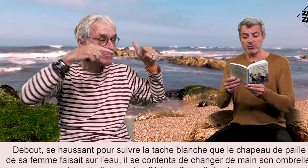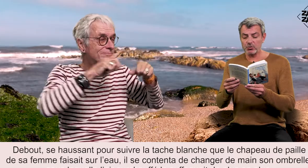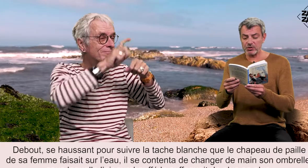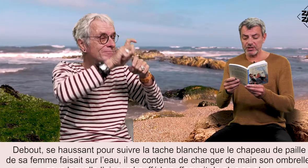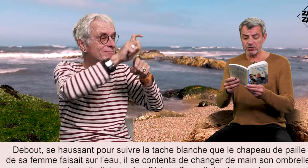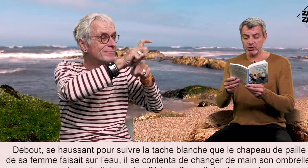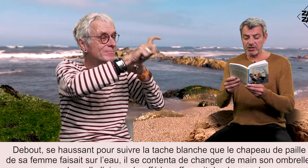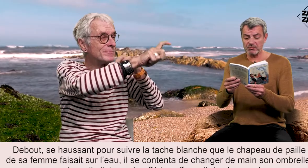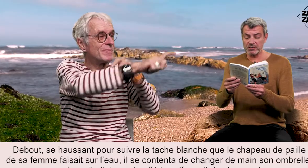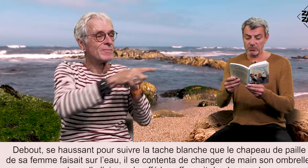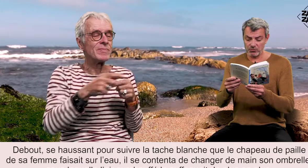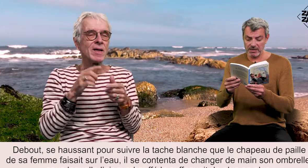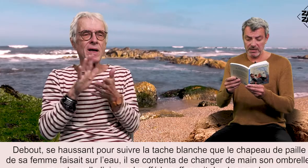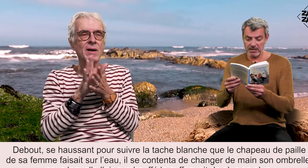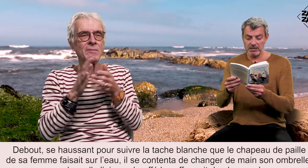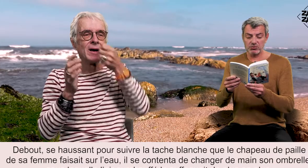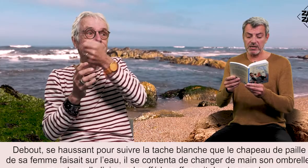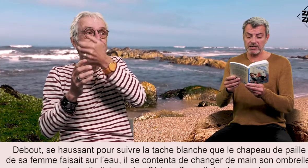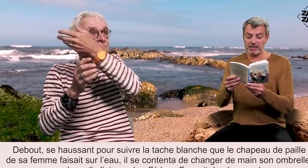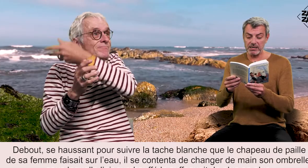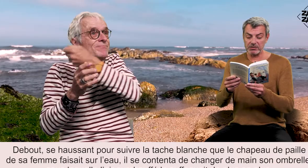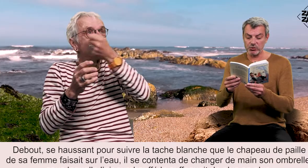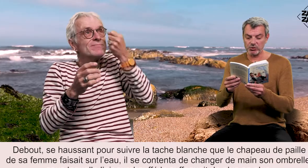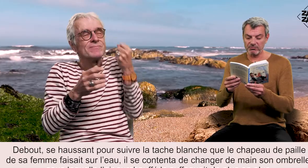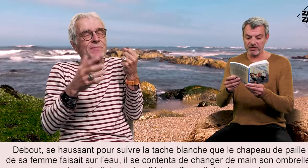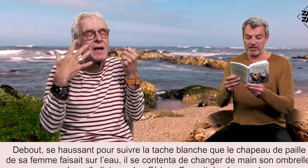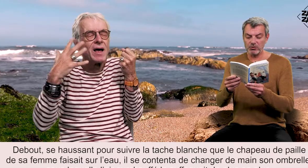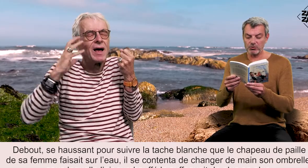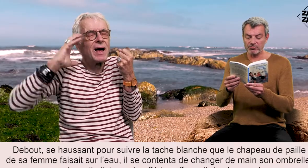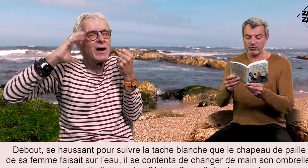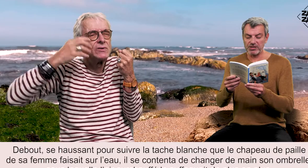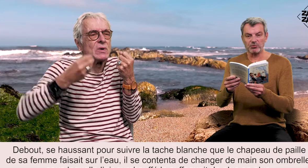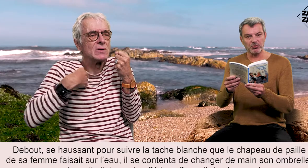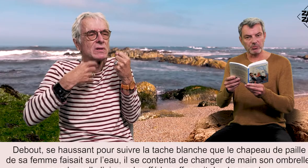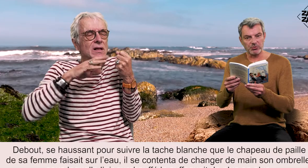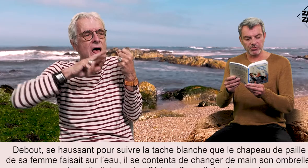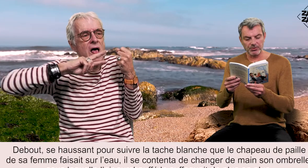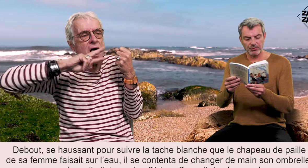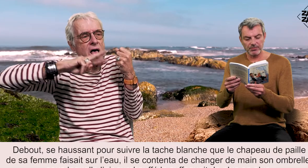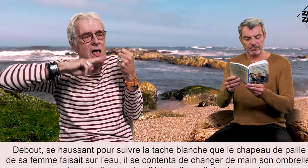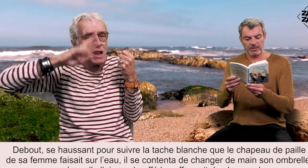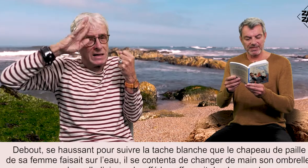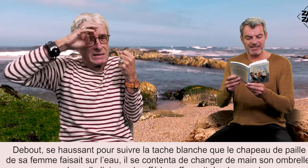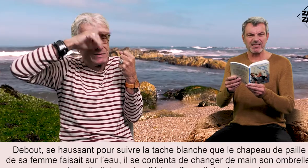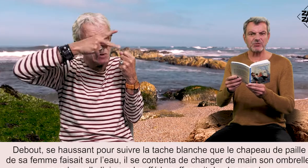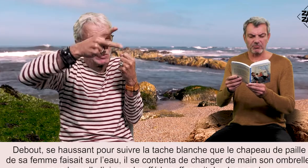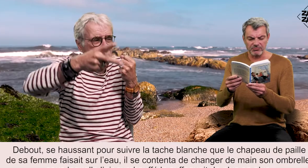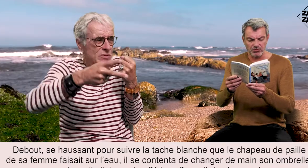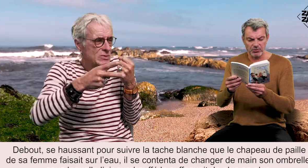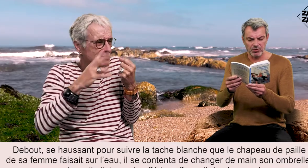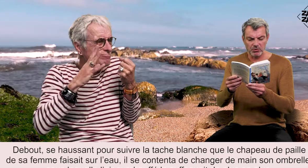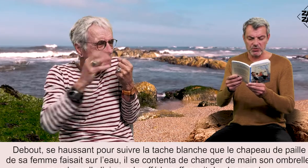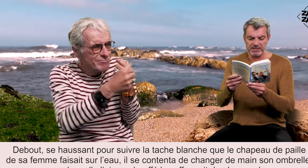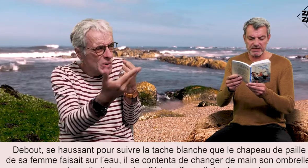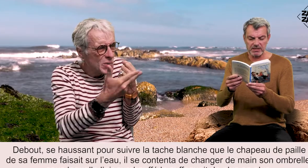il se contenta de changer de main son ombrelle sous laquelle l'air surchauffé le suffoquait de plus en plus. « Qu'a-t-elle donc